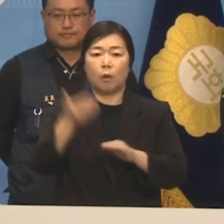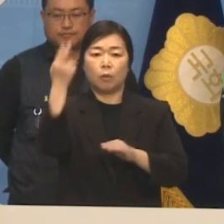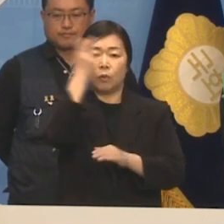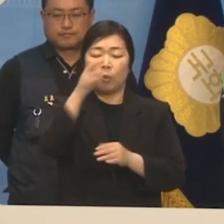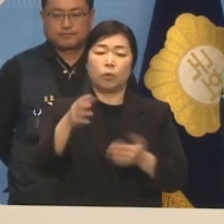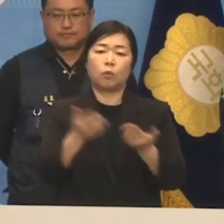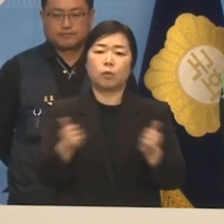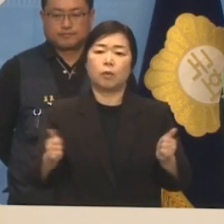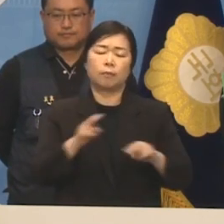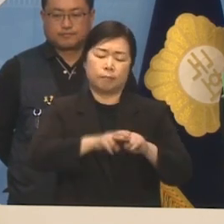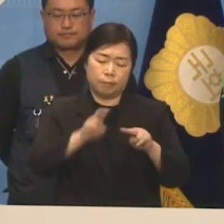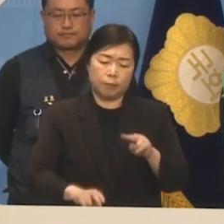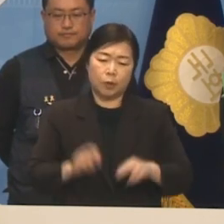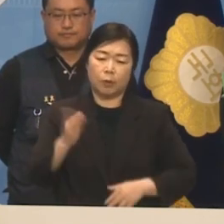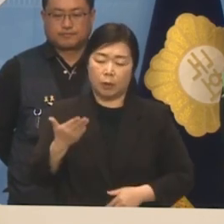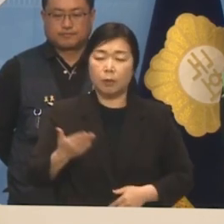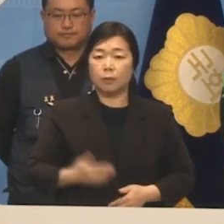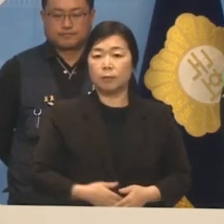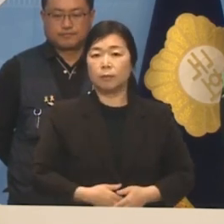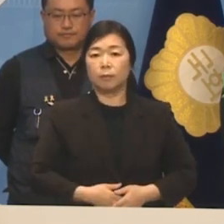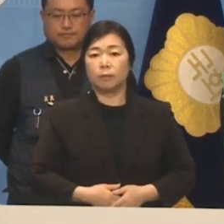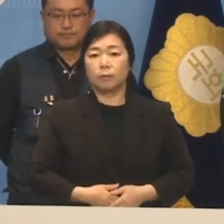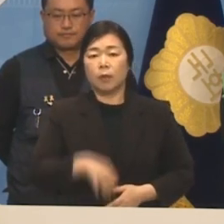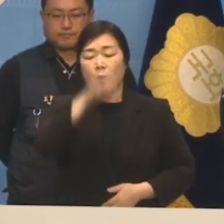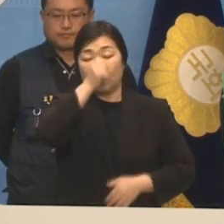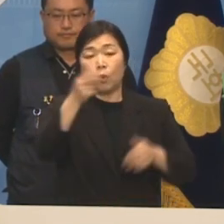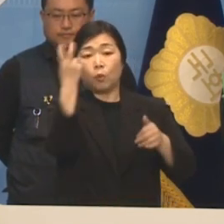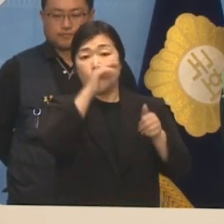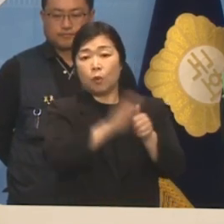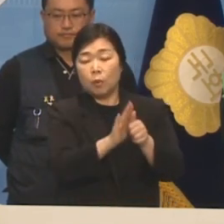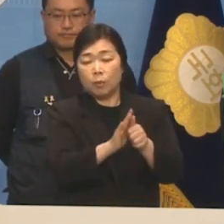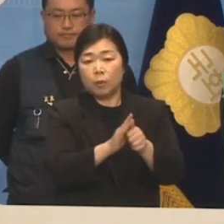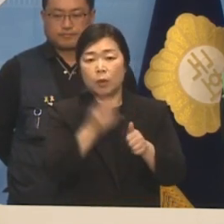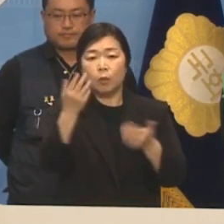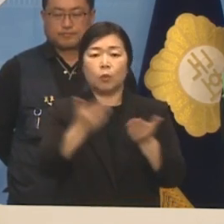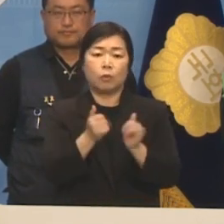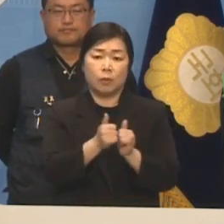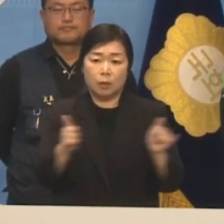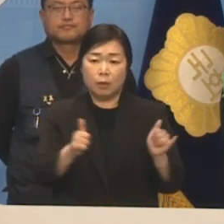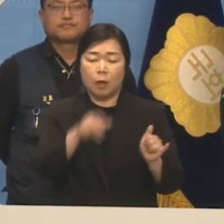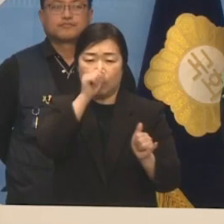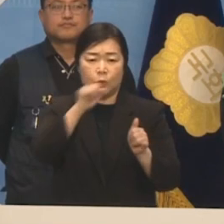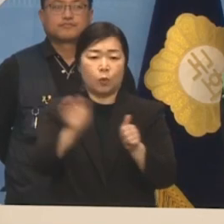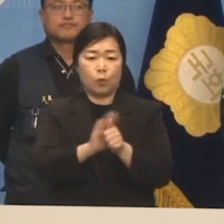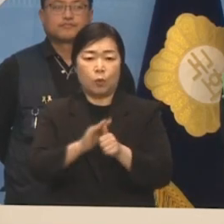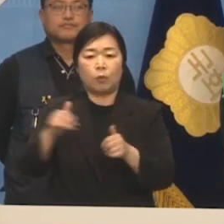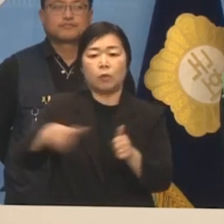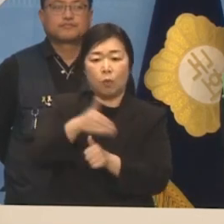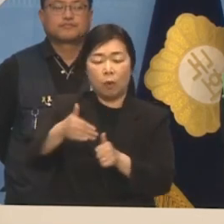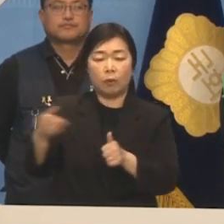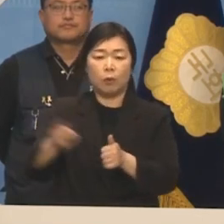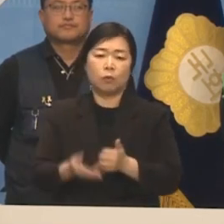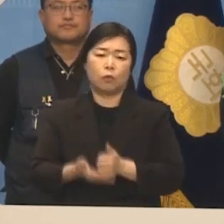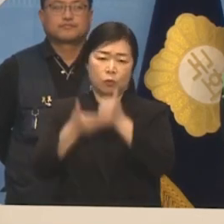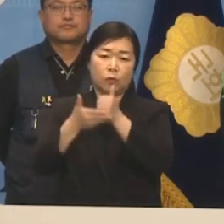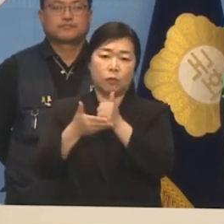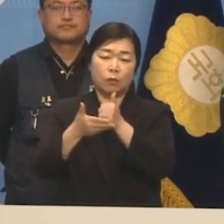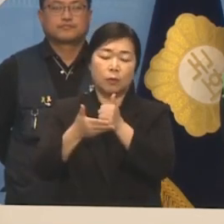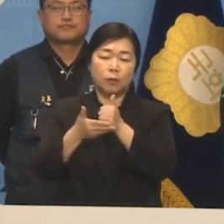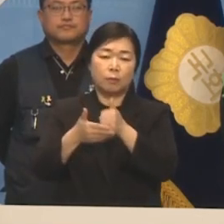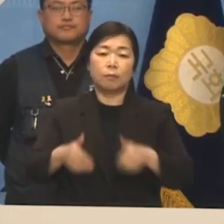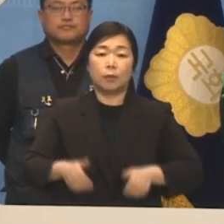노동자가 그만두게 되는 이유가 됩니다. 좋은 돌봄은 돌봄 노동자들의 좋은 노동 조건과 존중에서